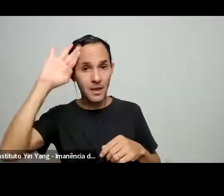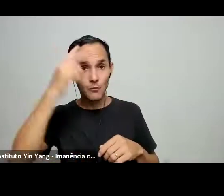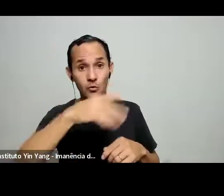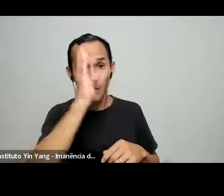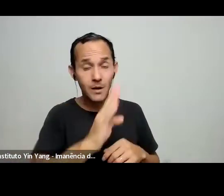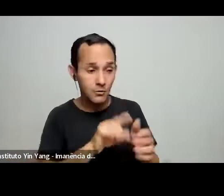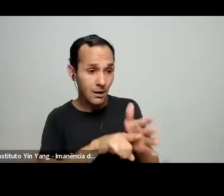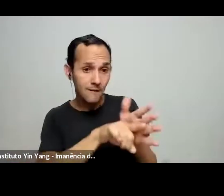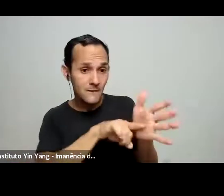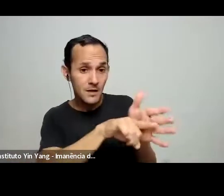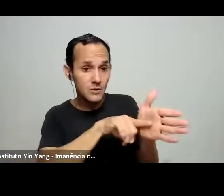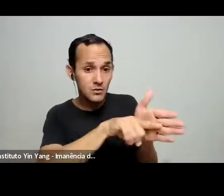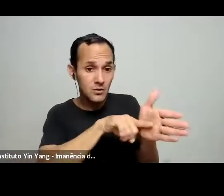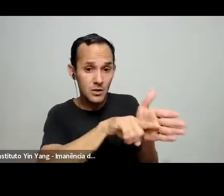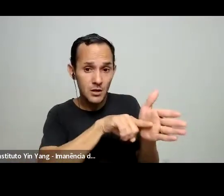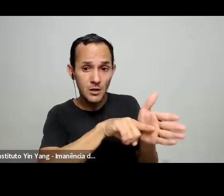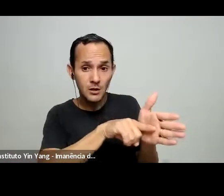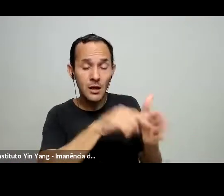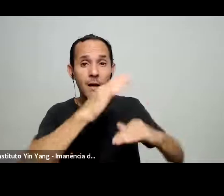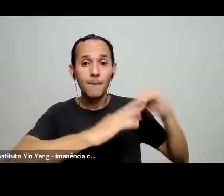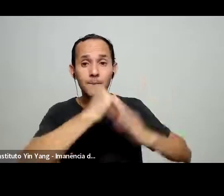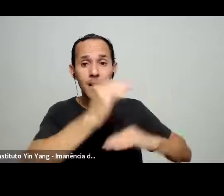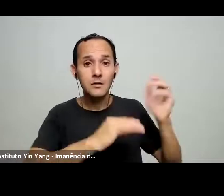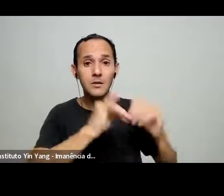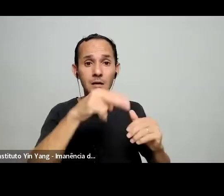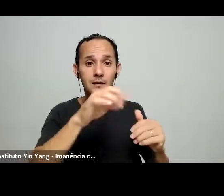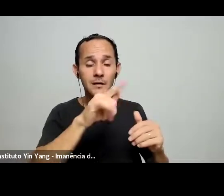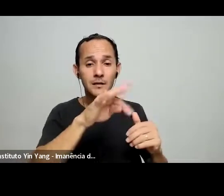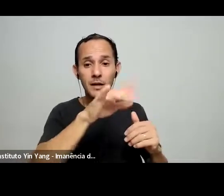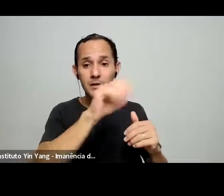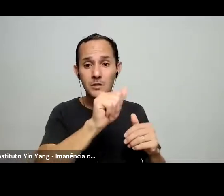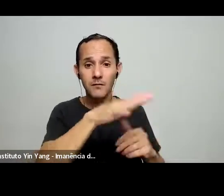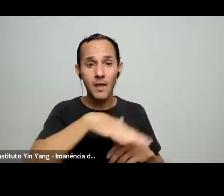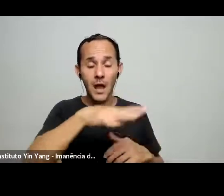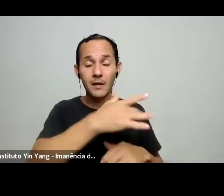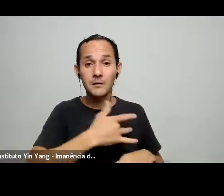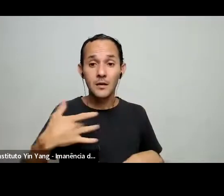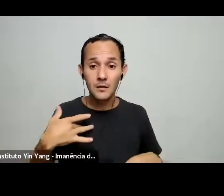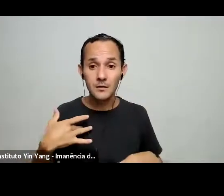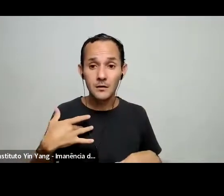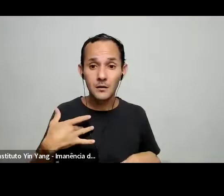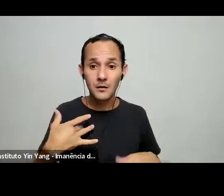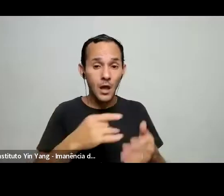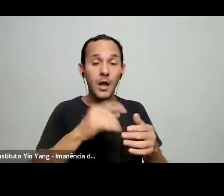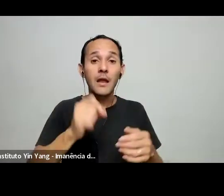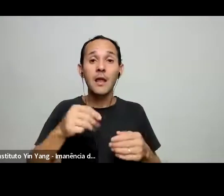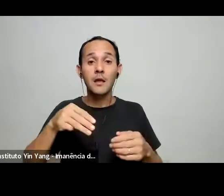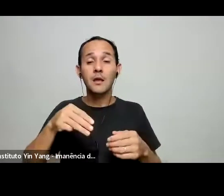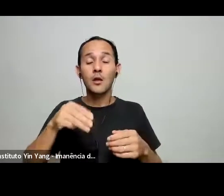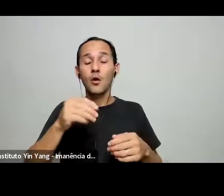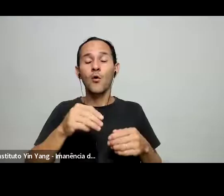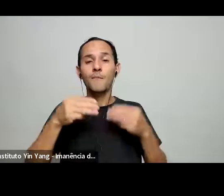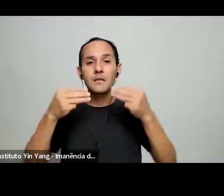investiga as práticas integrativas e complementares de saúde. contratada pelo Ministério da Saúde para